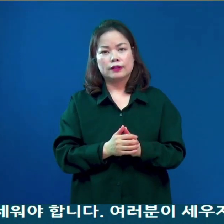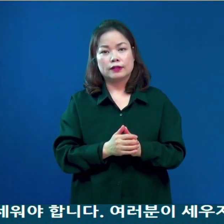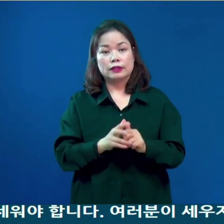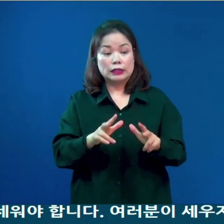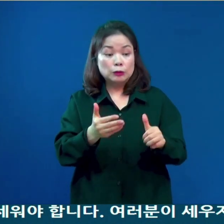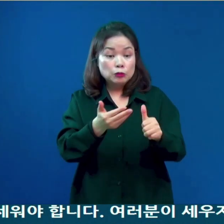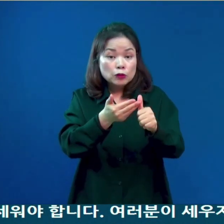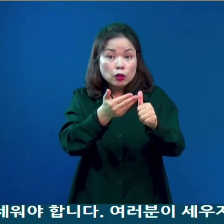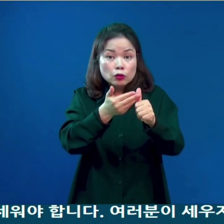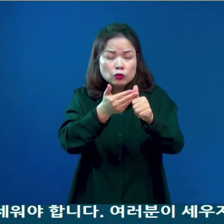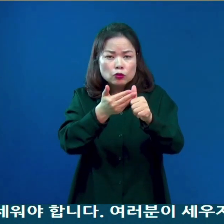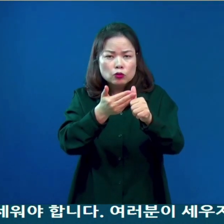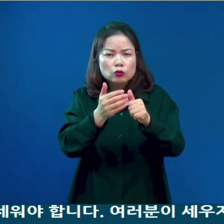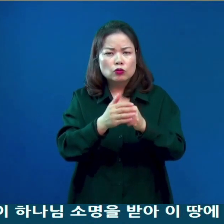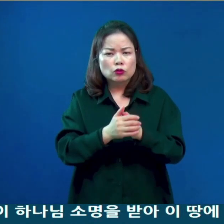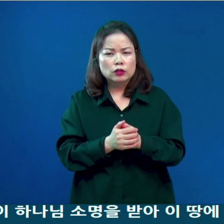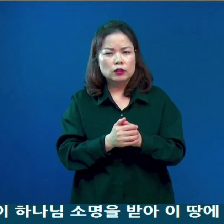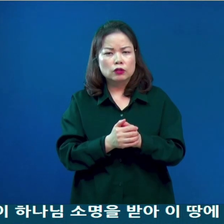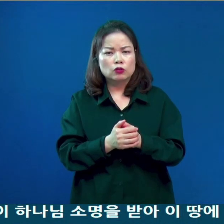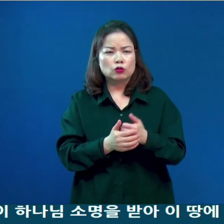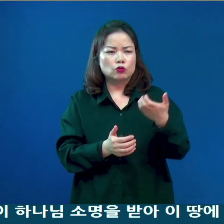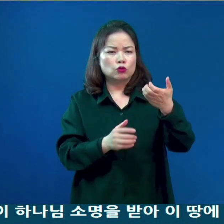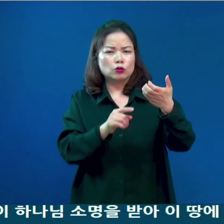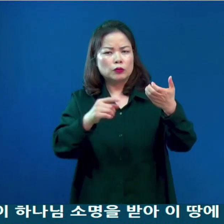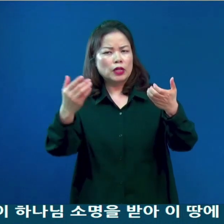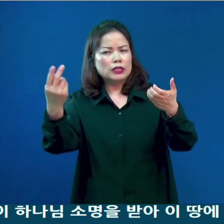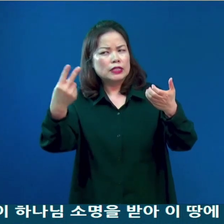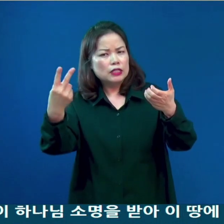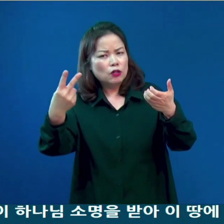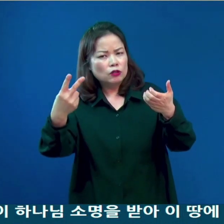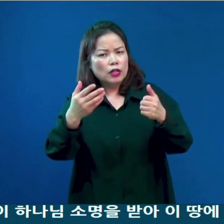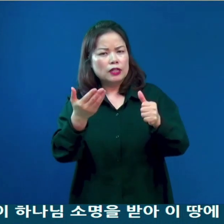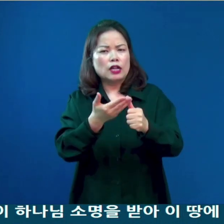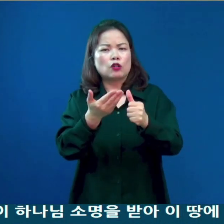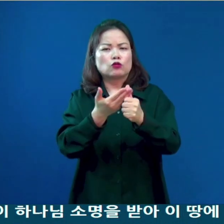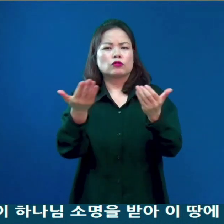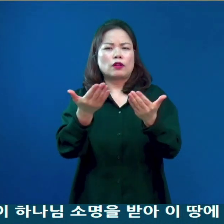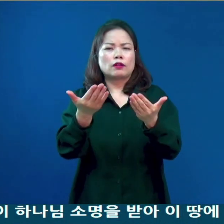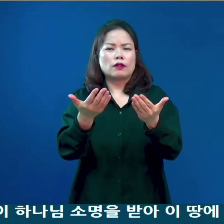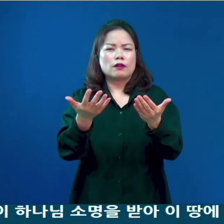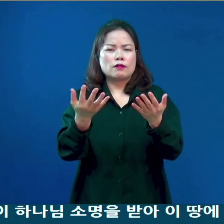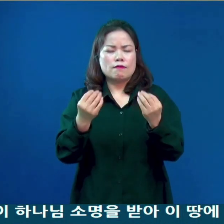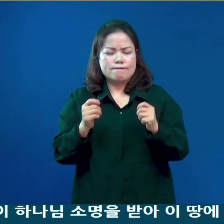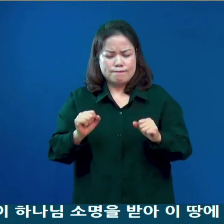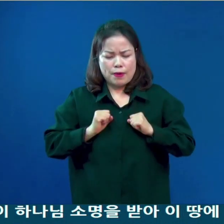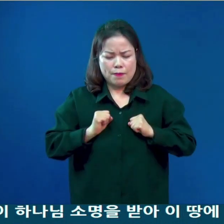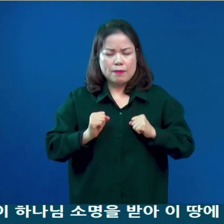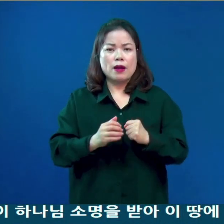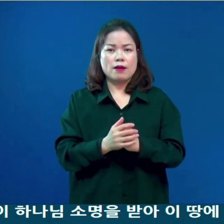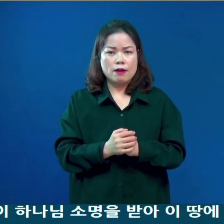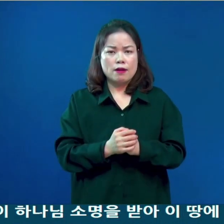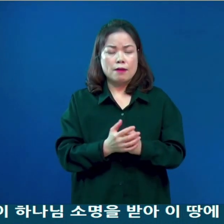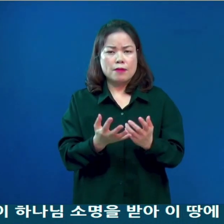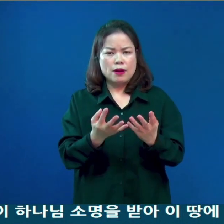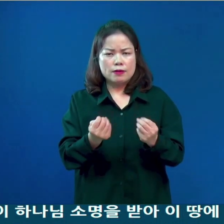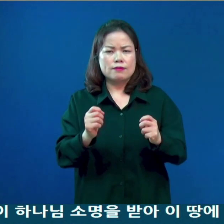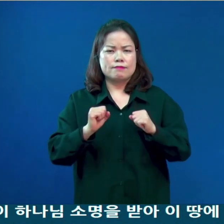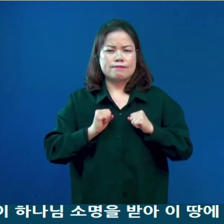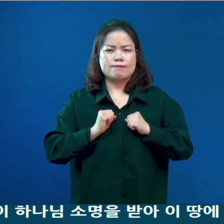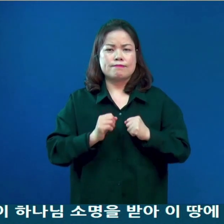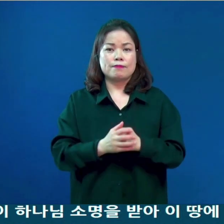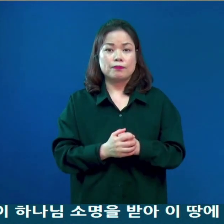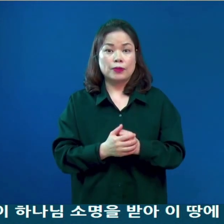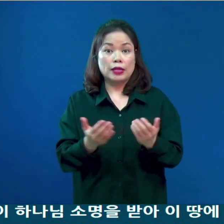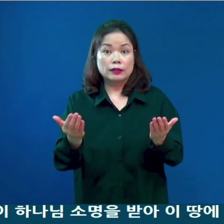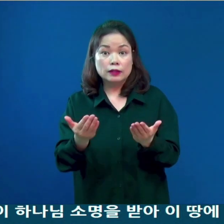지금 양육을 90년대부터 2000년대까지 한국 교회가 이 양육 사역에 많이 뛰어들었습니다. 정말 많이 뛰어들었어요.